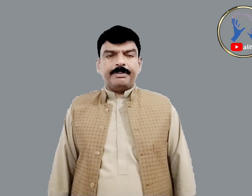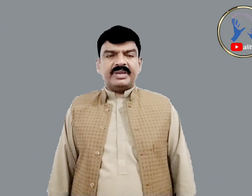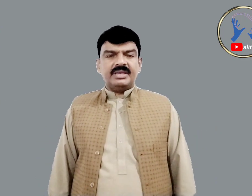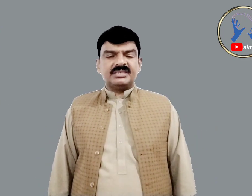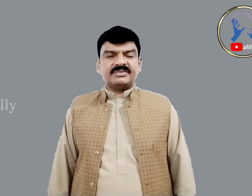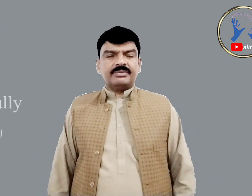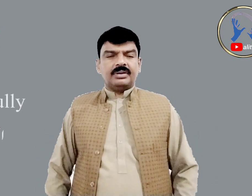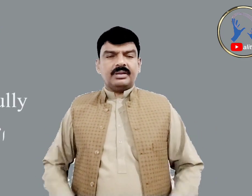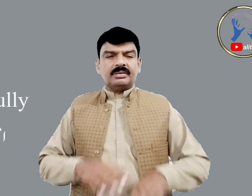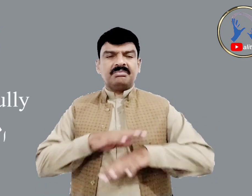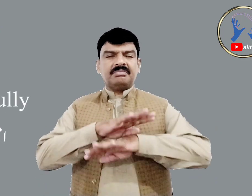पीसफुल